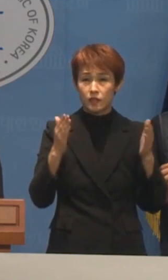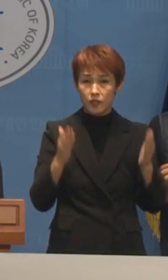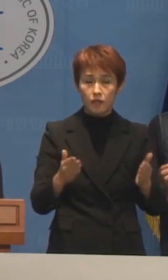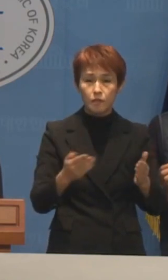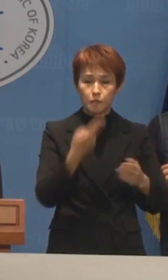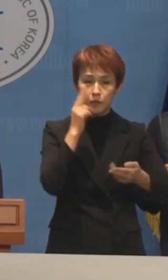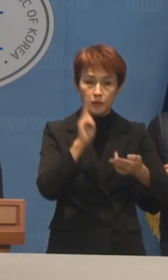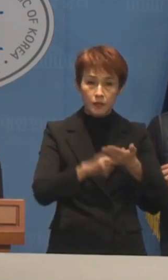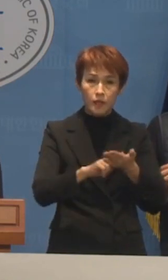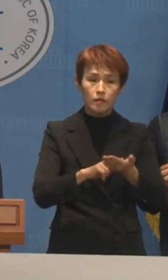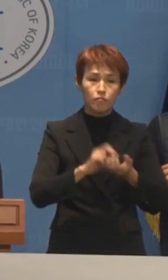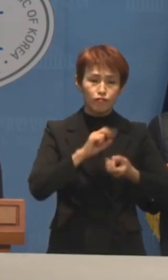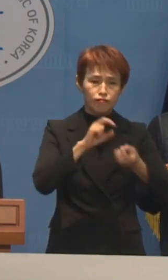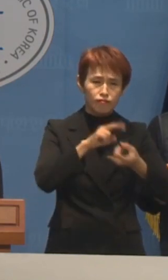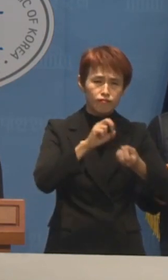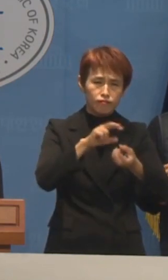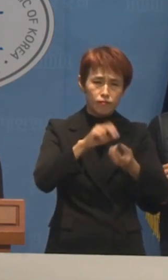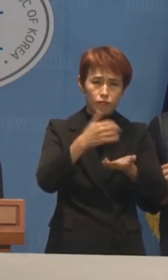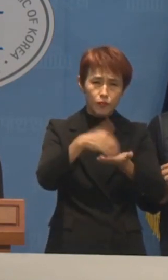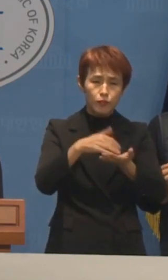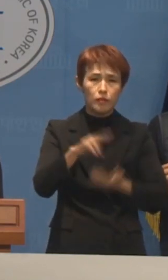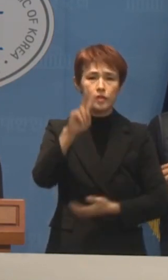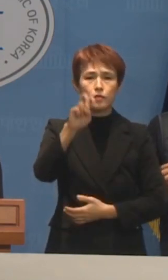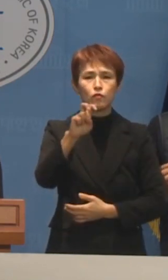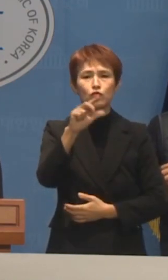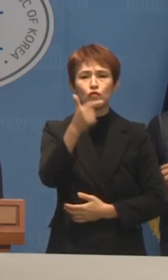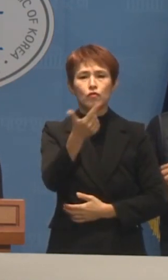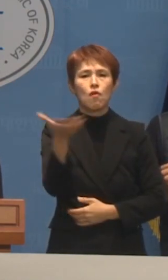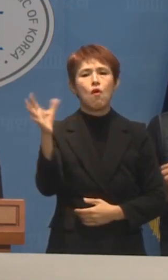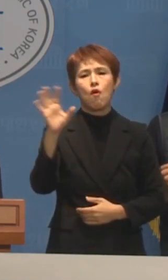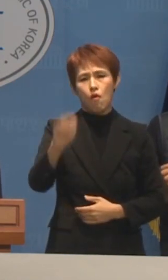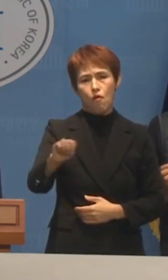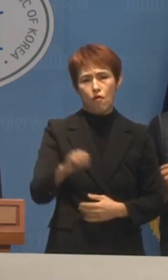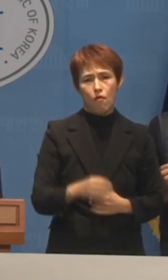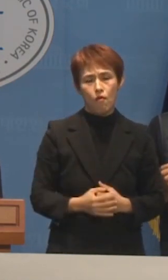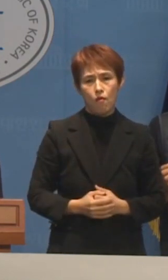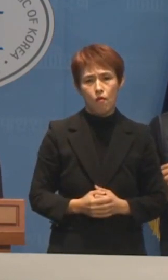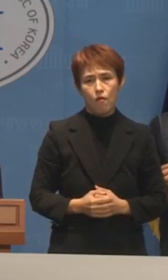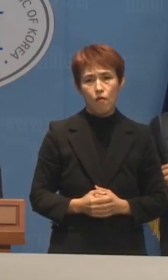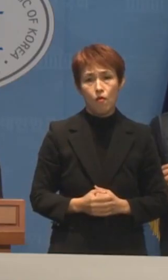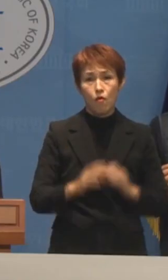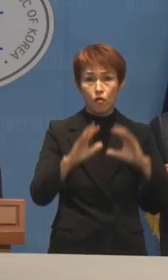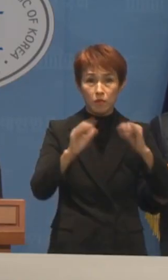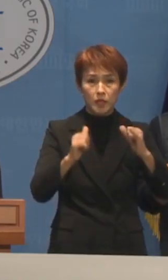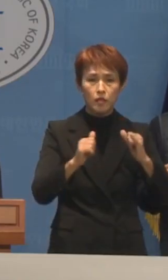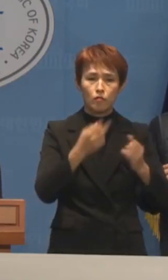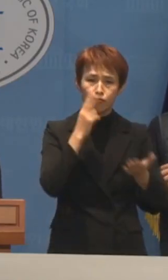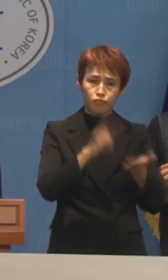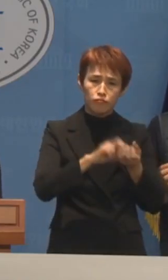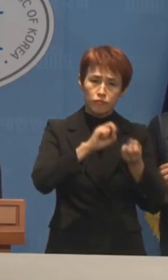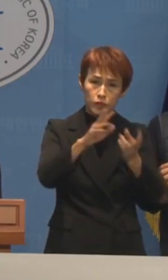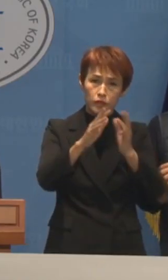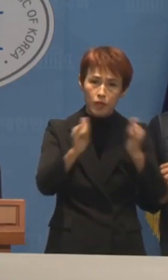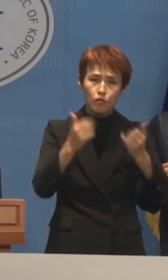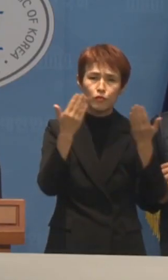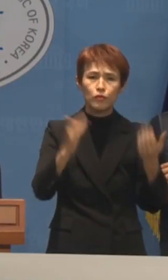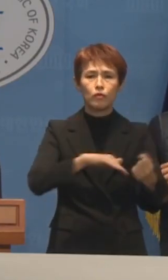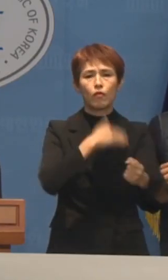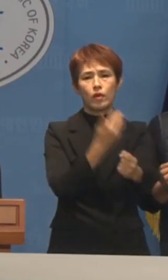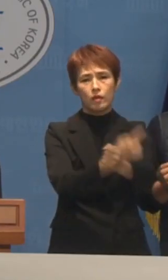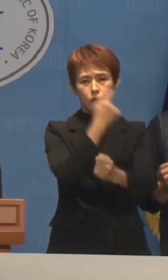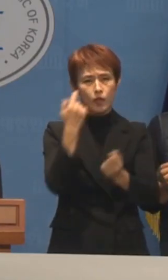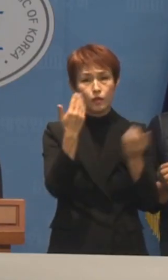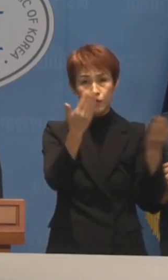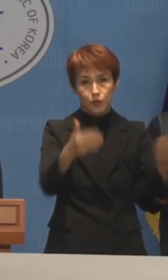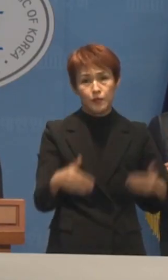집배원들이 배달하는 우편물이 26억 통에 달한다고 합니다. 국민의 메신저인 집배원들의 실권리도 보장될